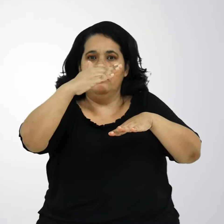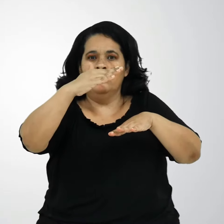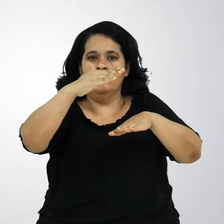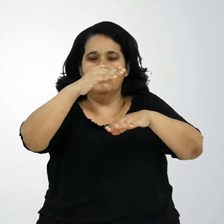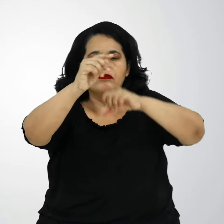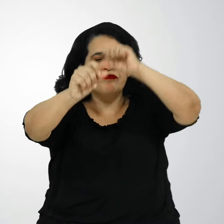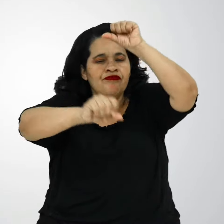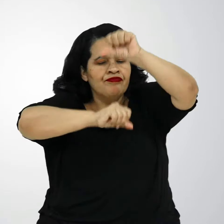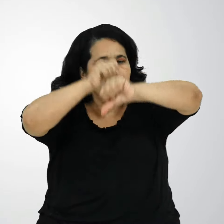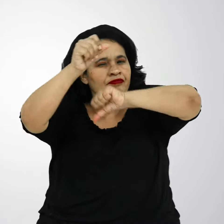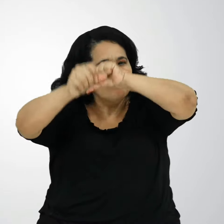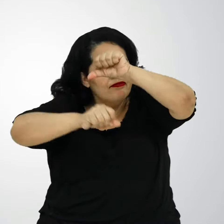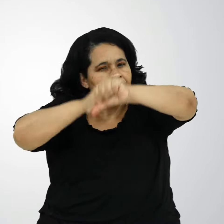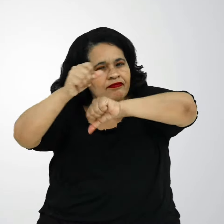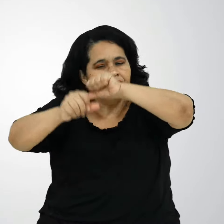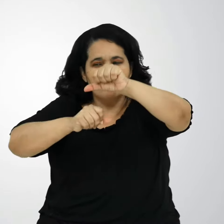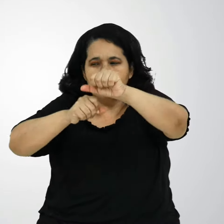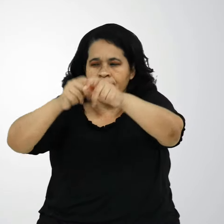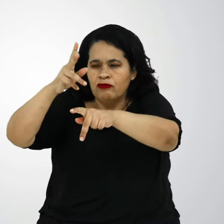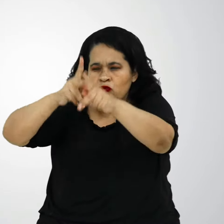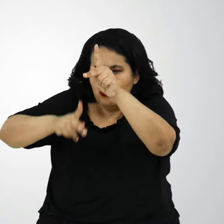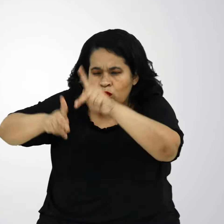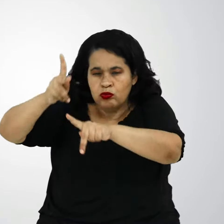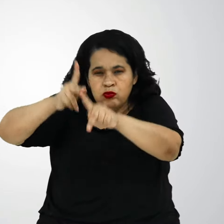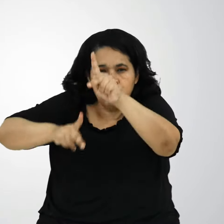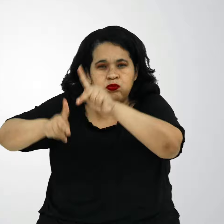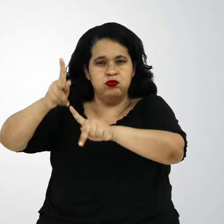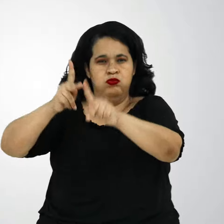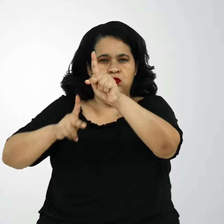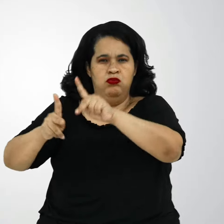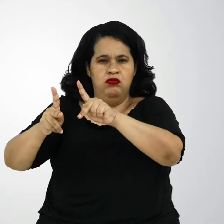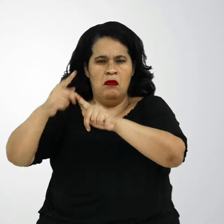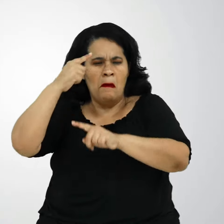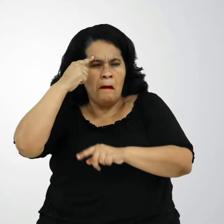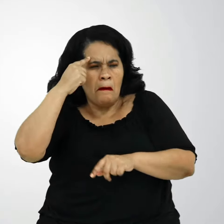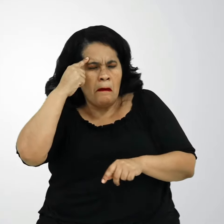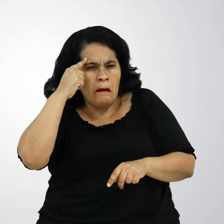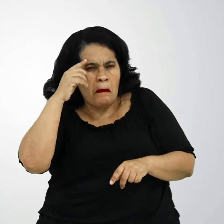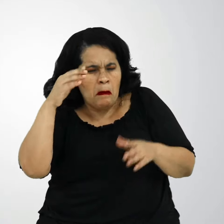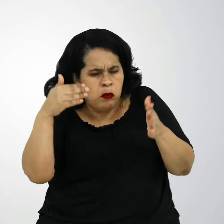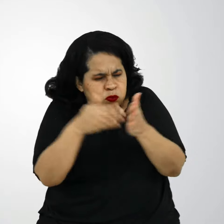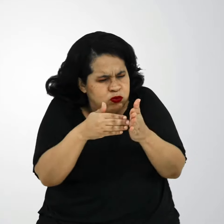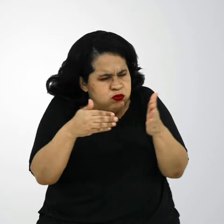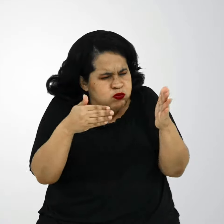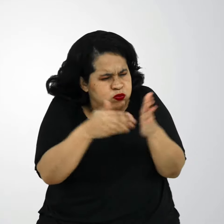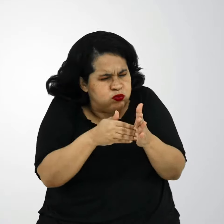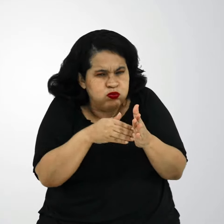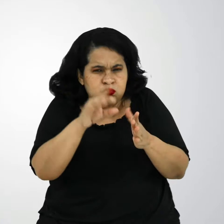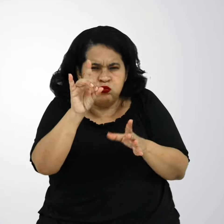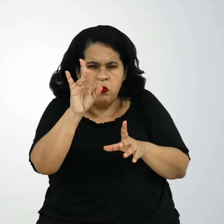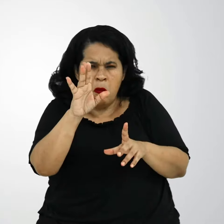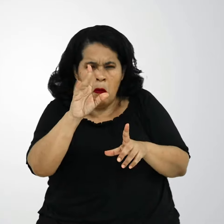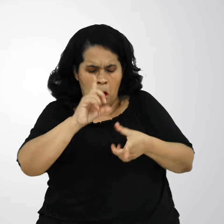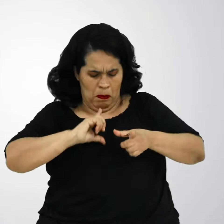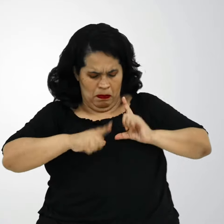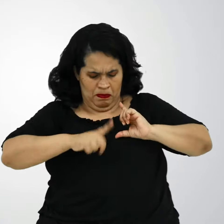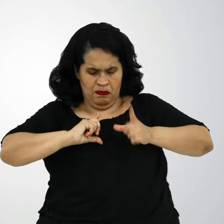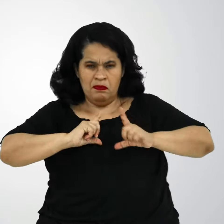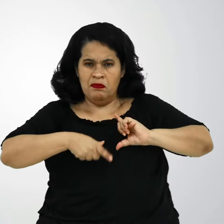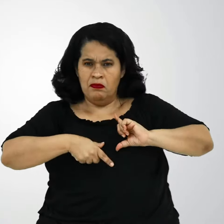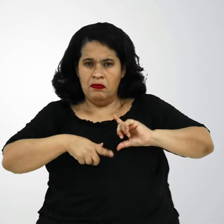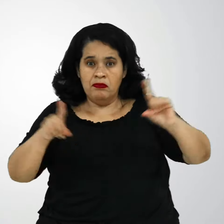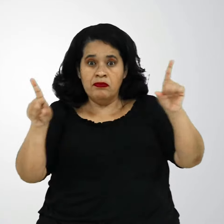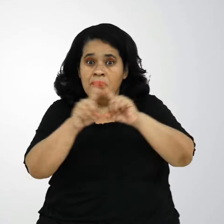restauração do meu povo, e a restauração do meu povo ali não se limita apenas a Israel, justamente. Ao povo de Deus, ao